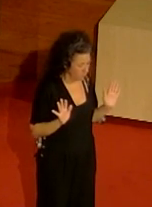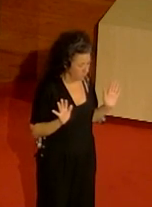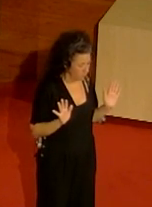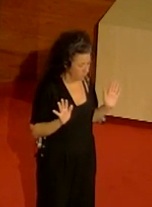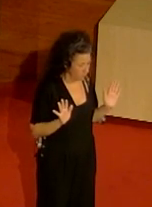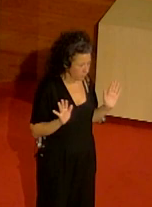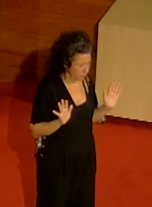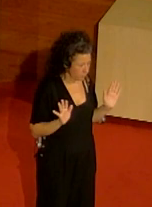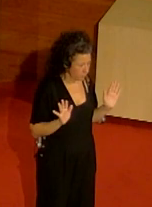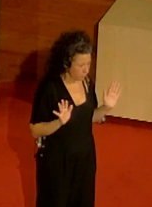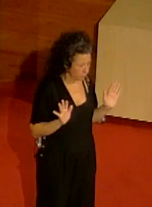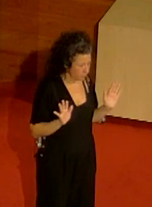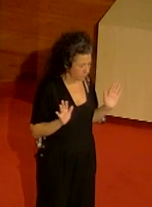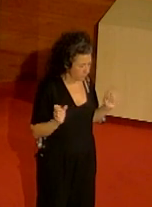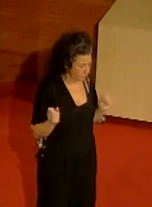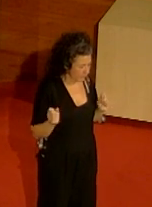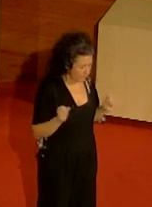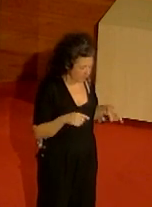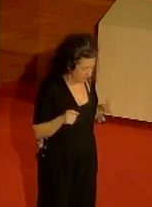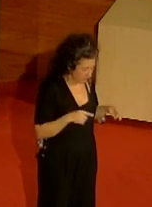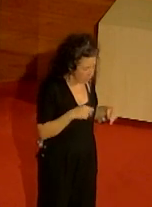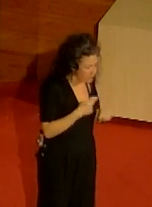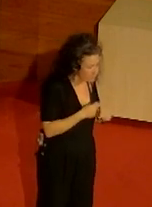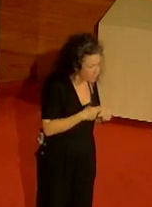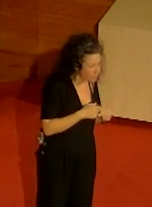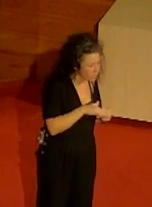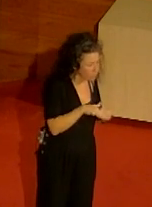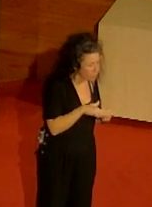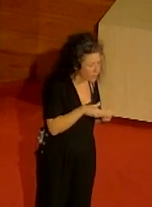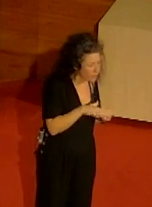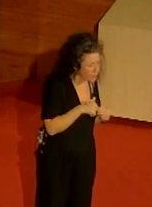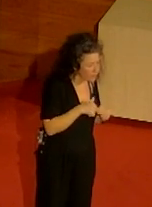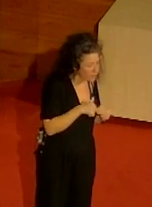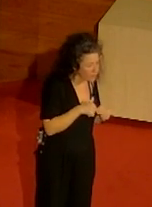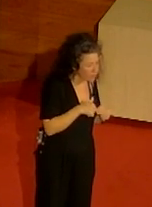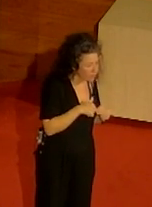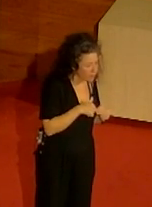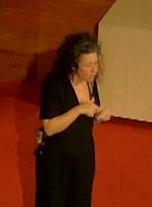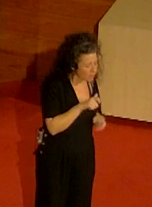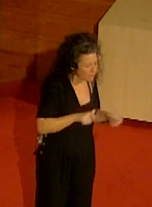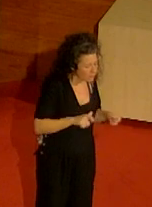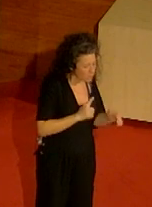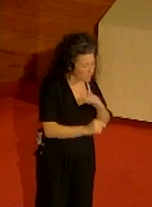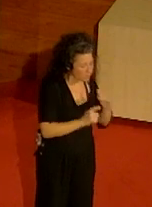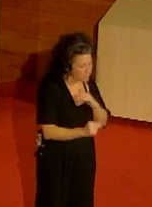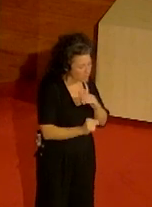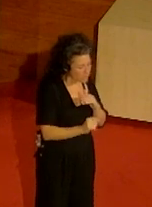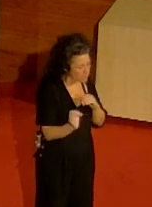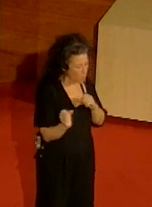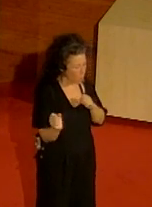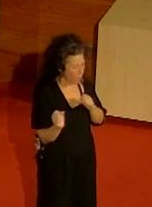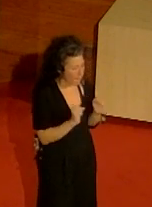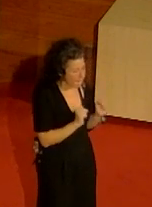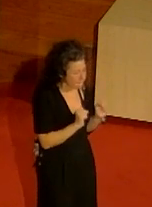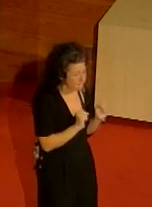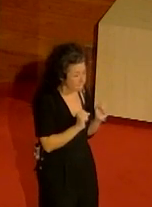¿no? ¿Dónde está la frontera? ¿Por qué se habla de refugiados o personas refugiadas y de personas migradas?